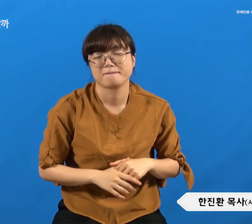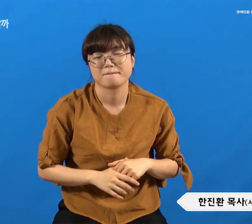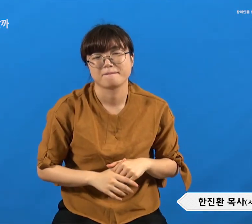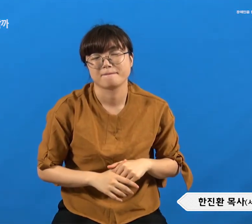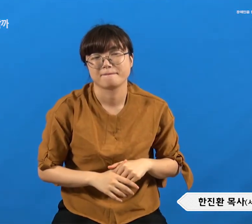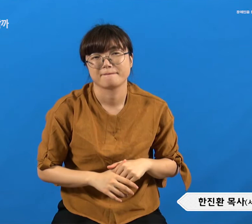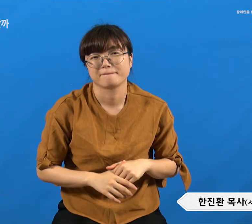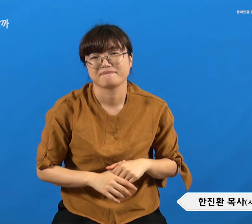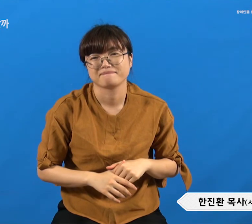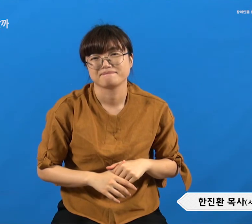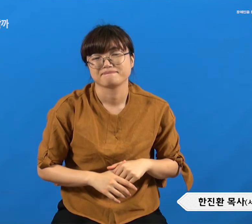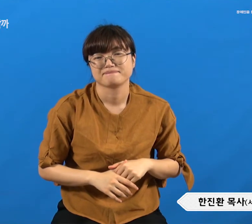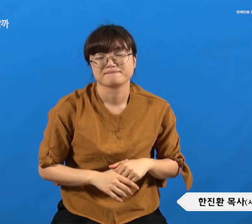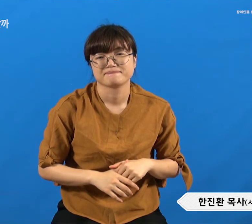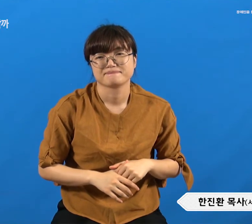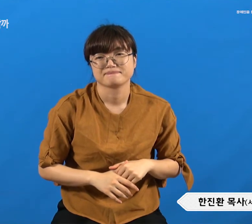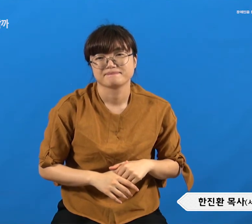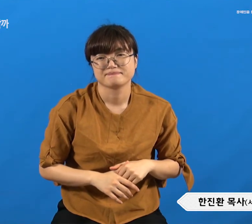되었던 것입니다.